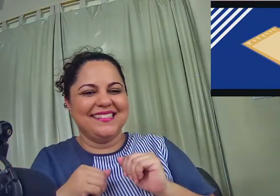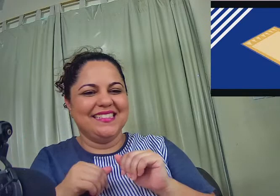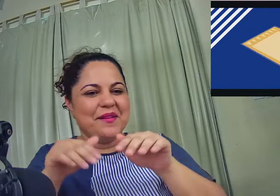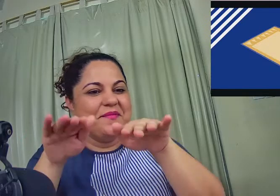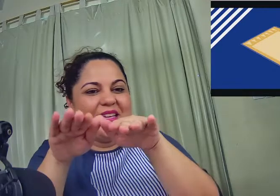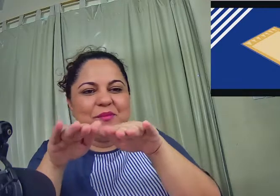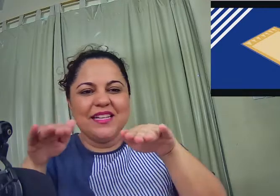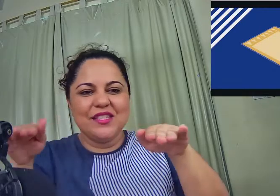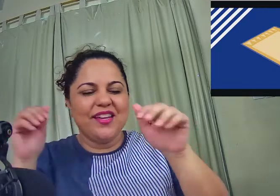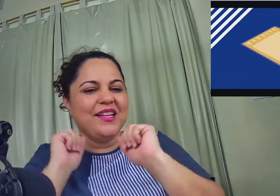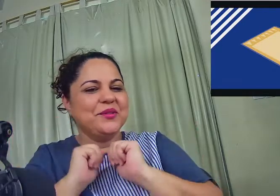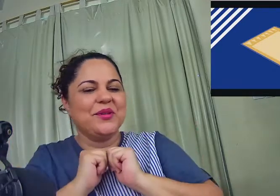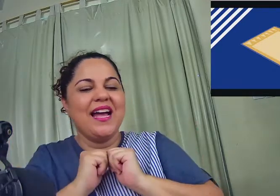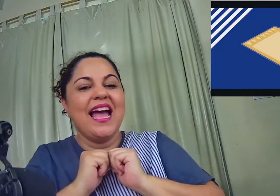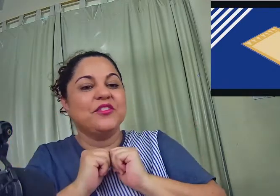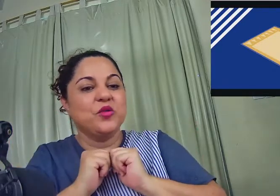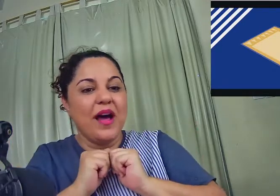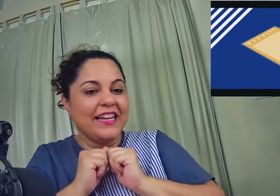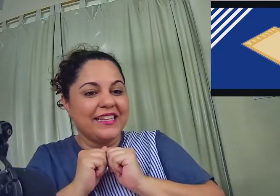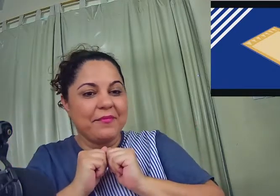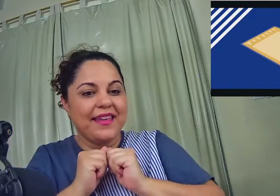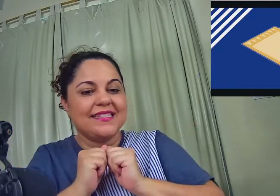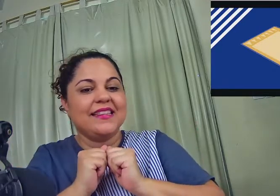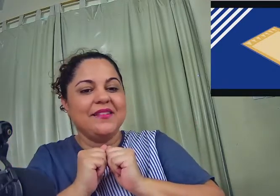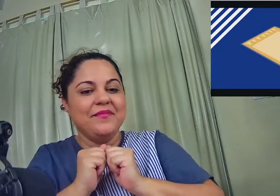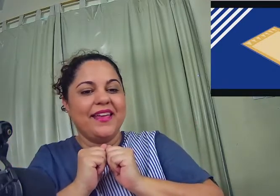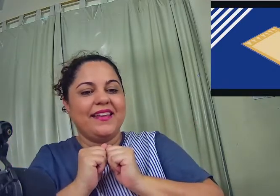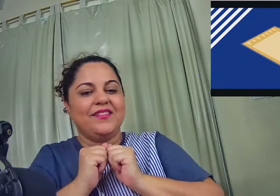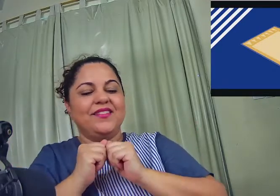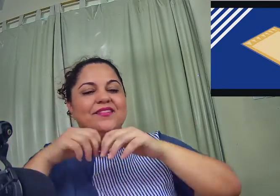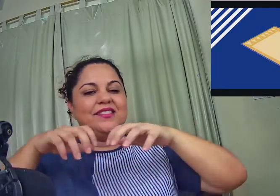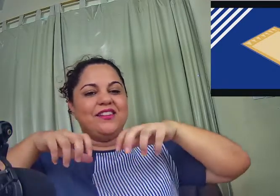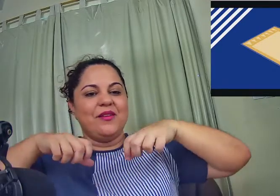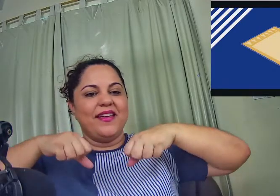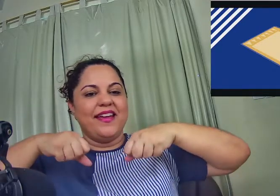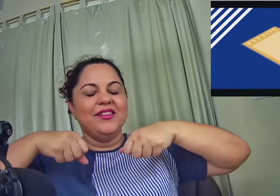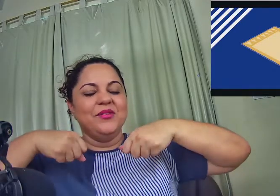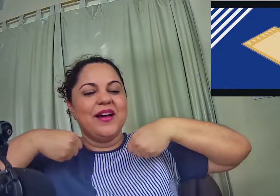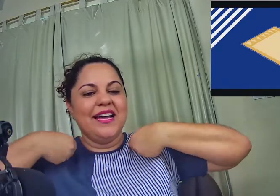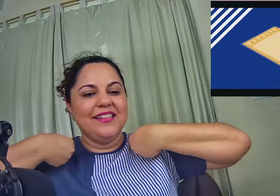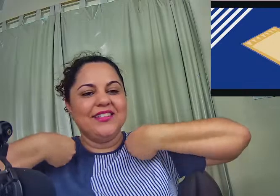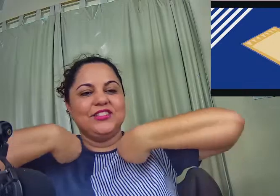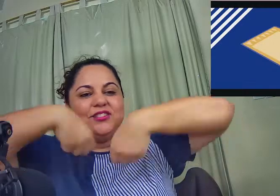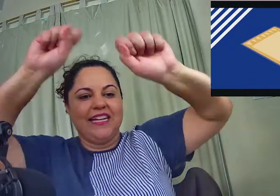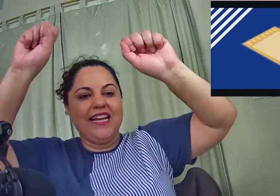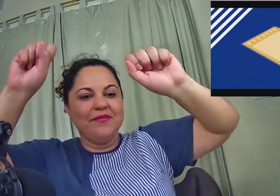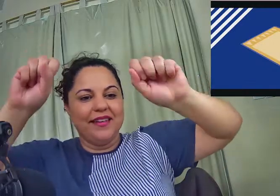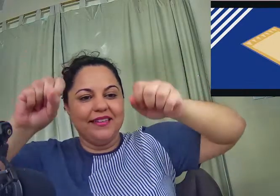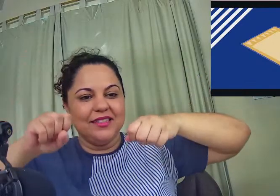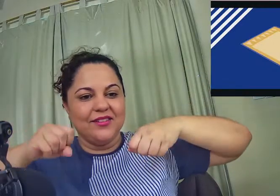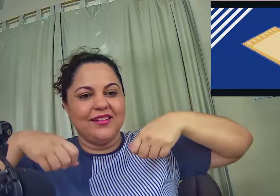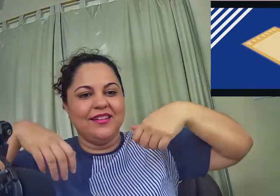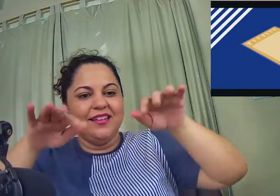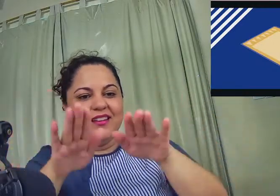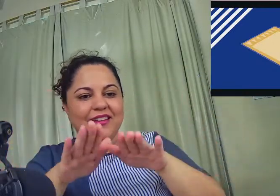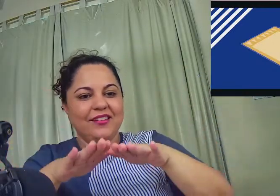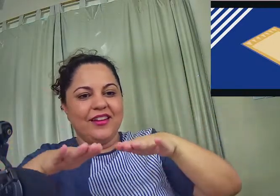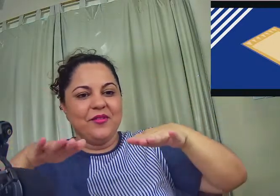O mesmo classificador. Toalha da mesa também. Você vai pegar a toalha, vai jogar na mesa, ó. E vai